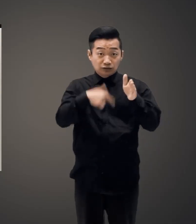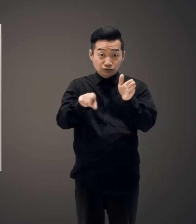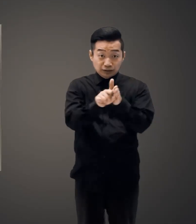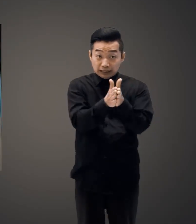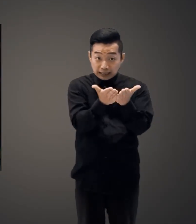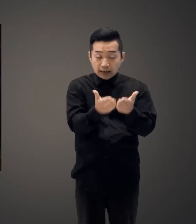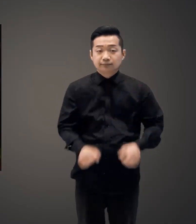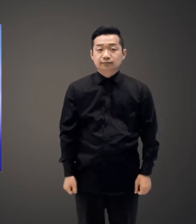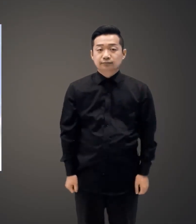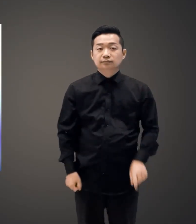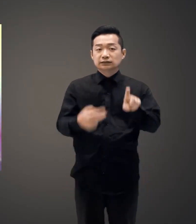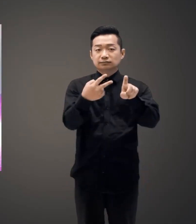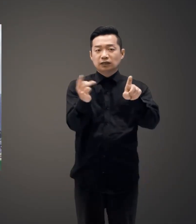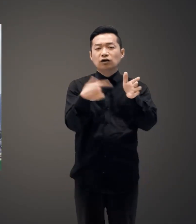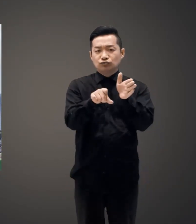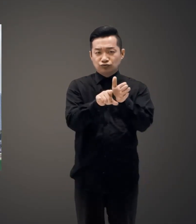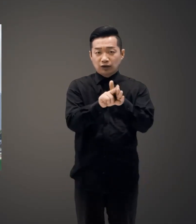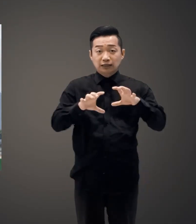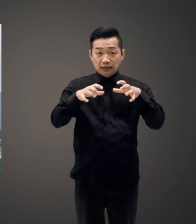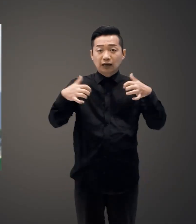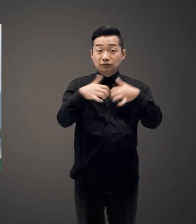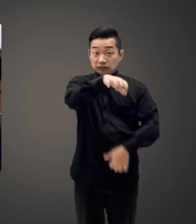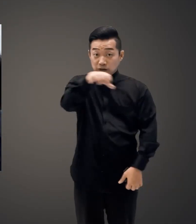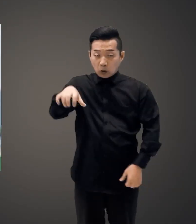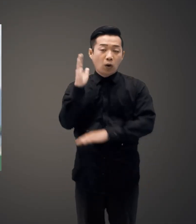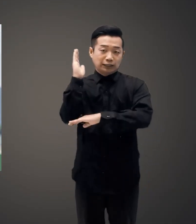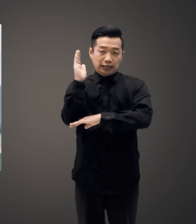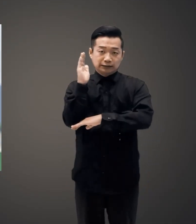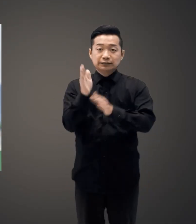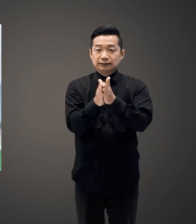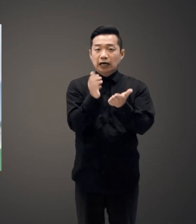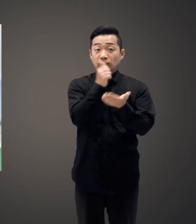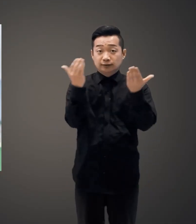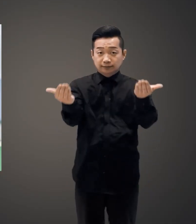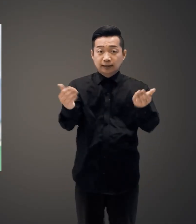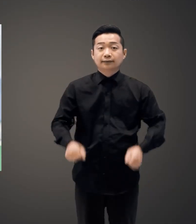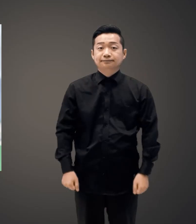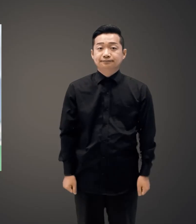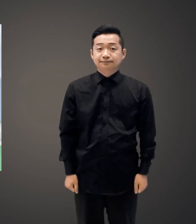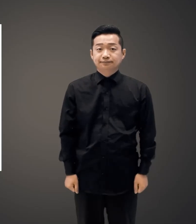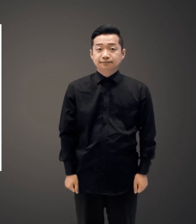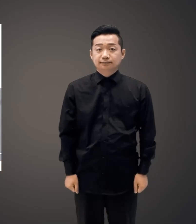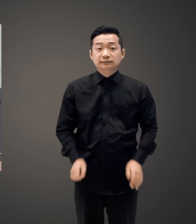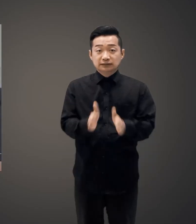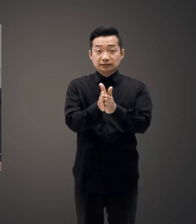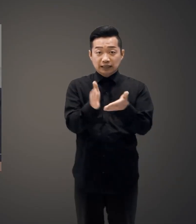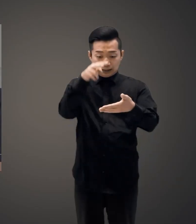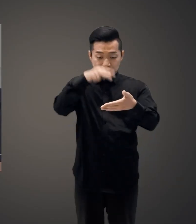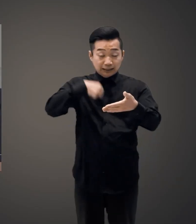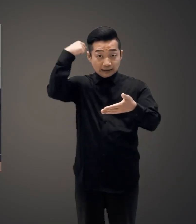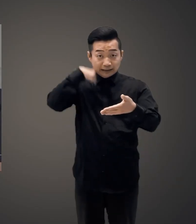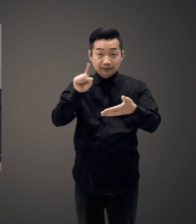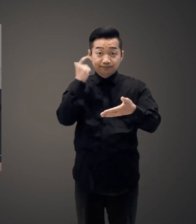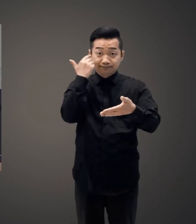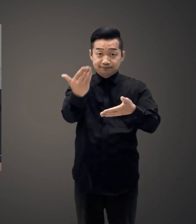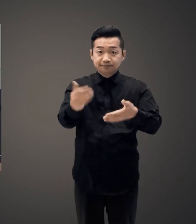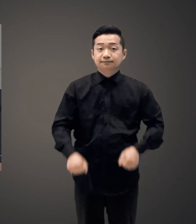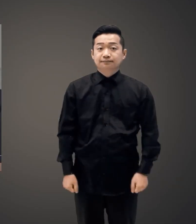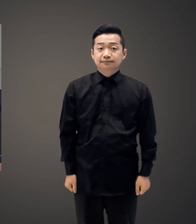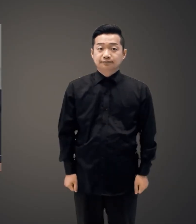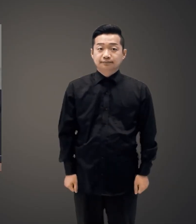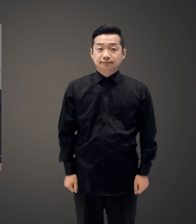학생들을 위한 책, 10대를 위한 세계 분쟁 지역 이야기를 소개합니다. 책의 첫인상은